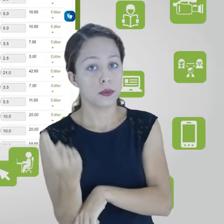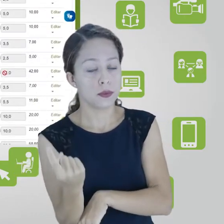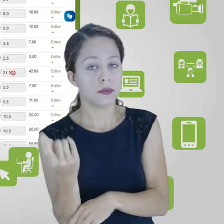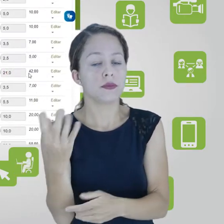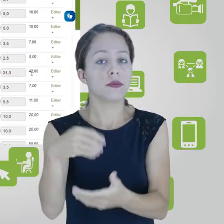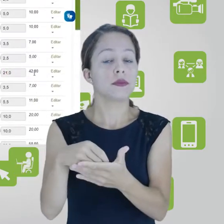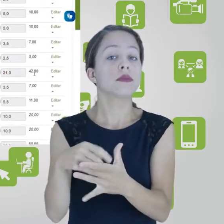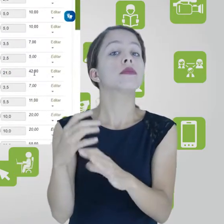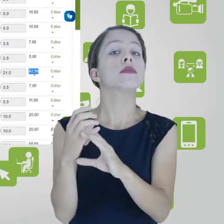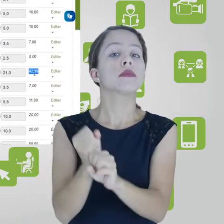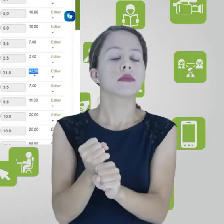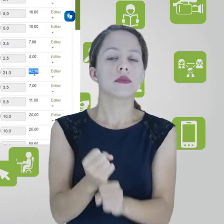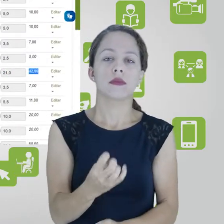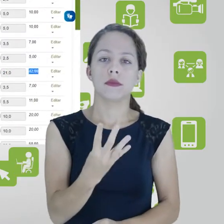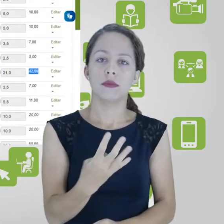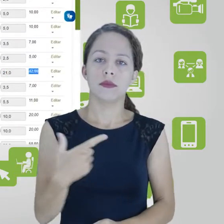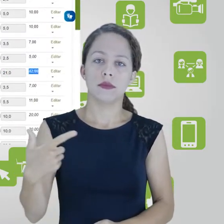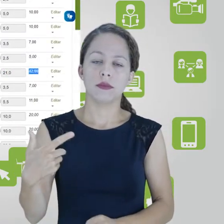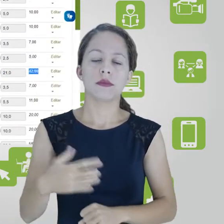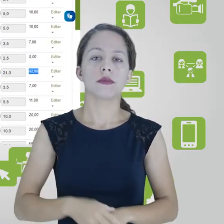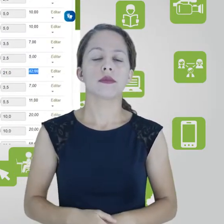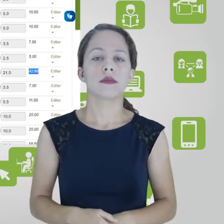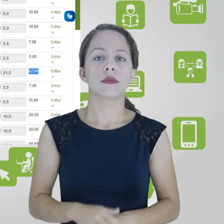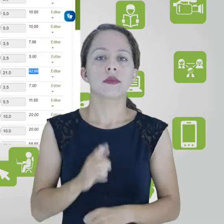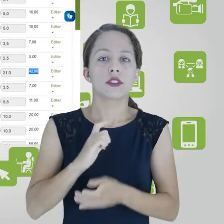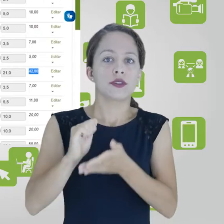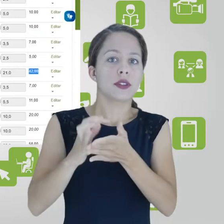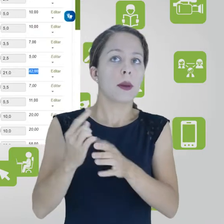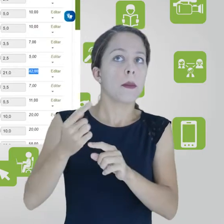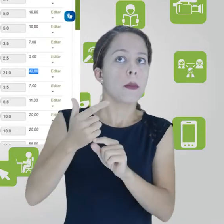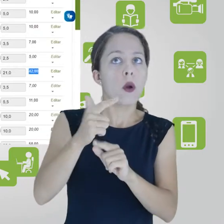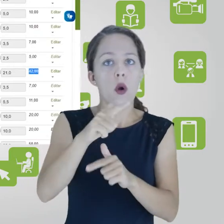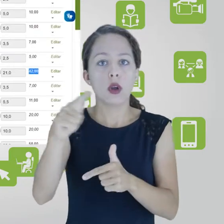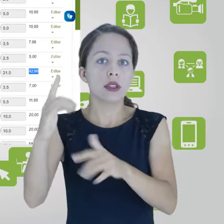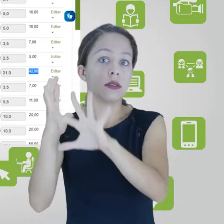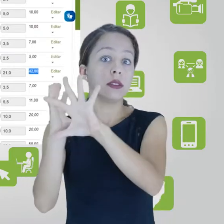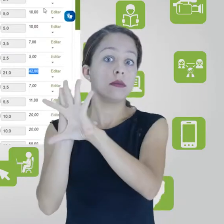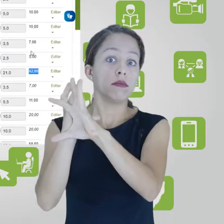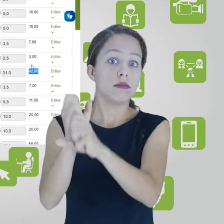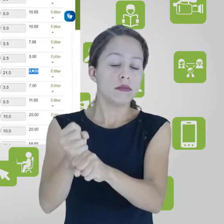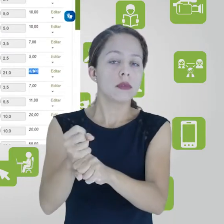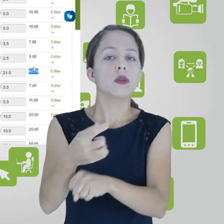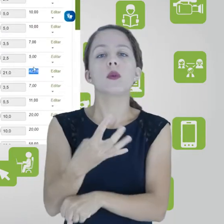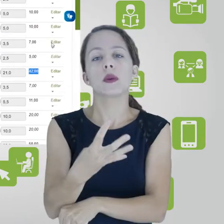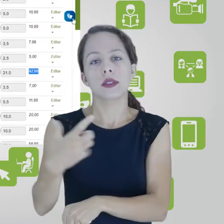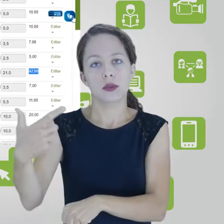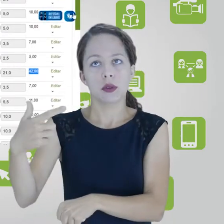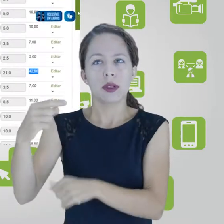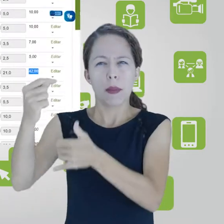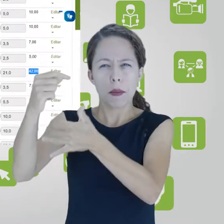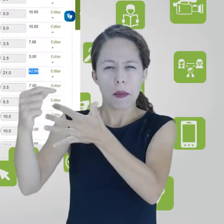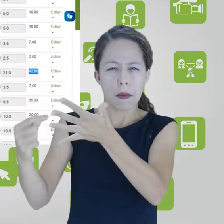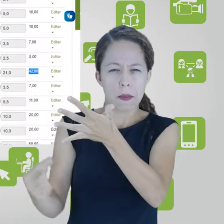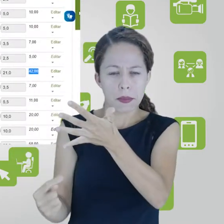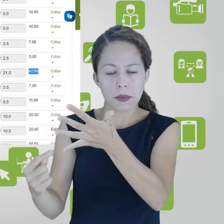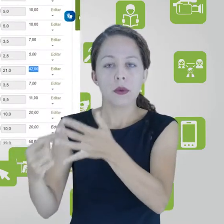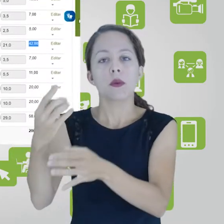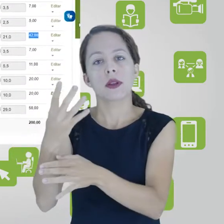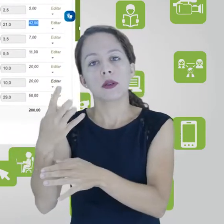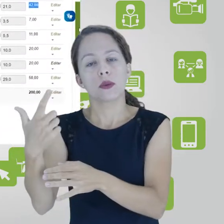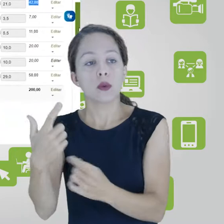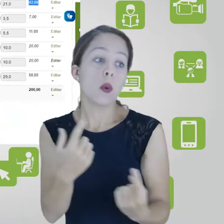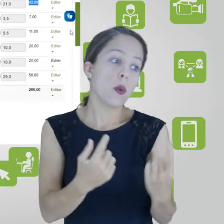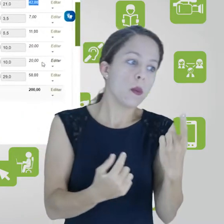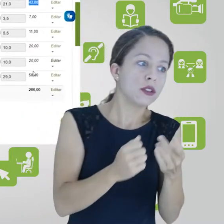1 ela vale 42 e as atividades anteriores somadas também dá 42.